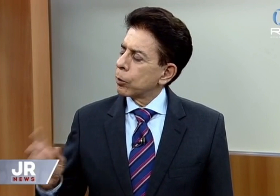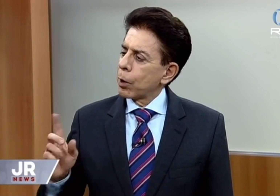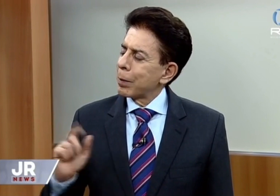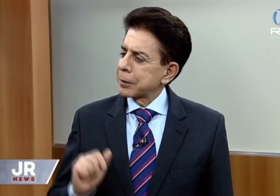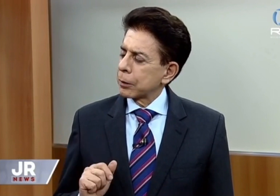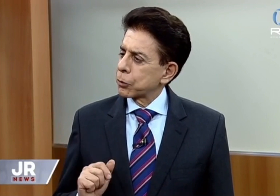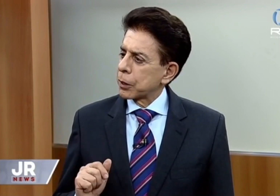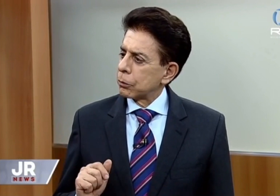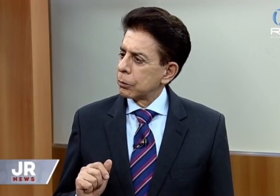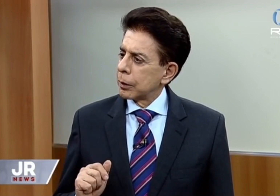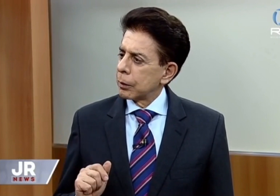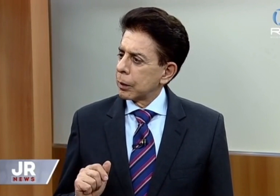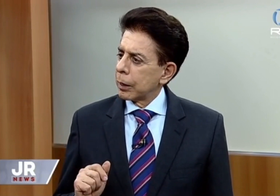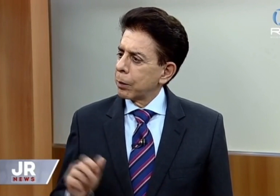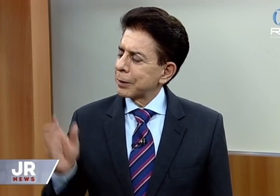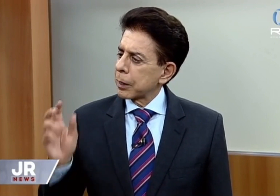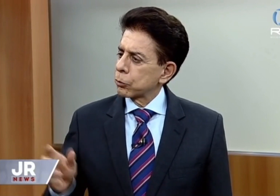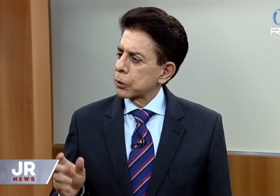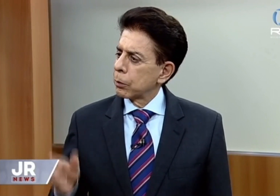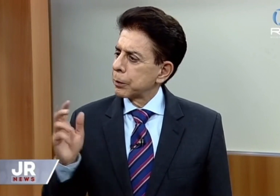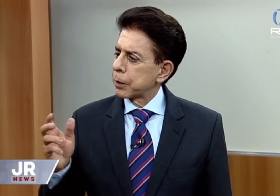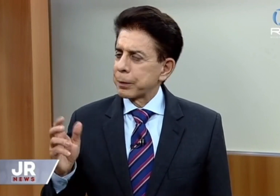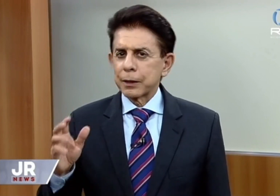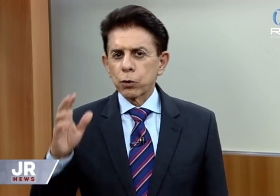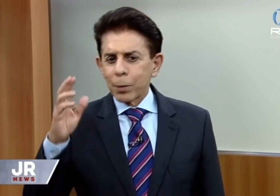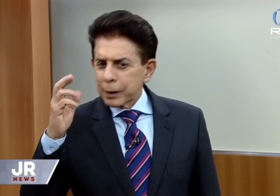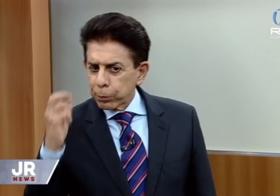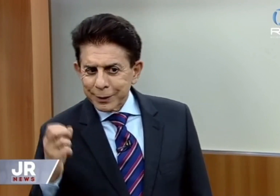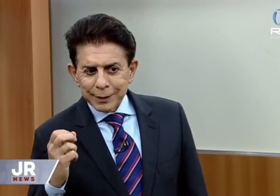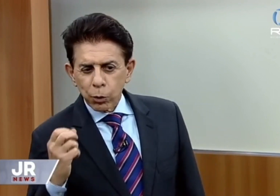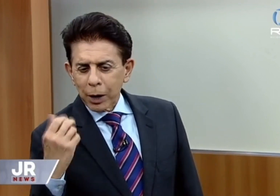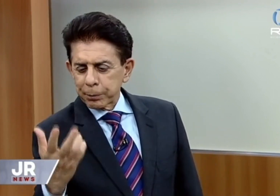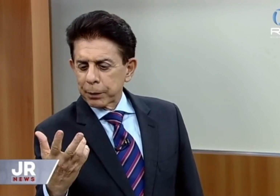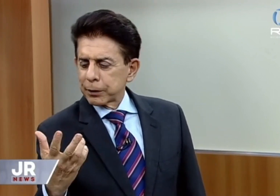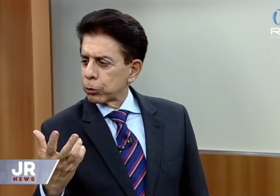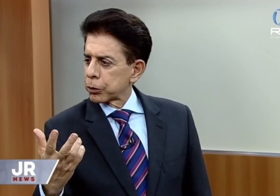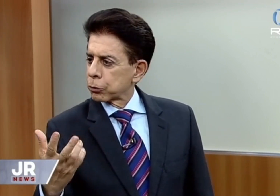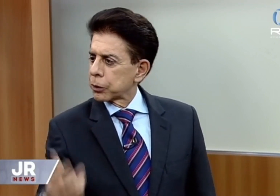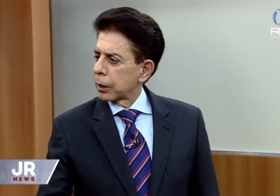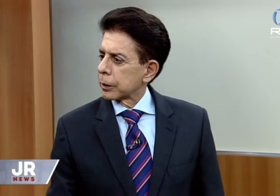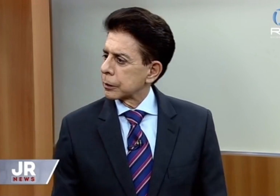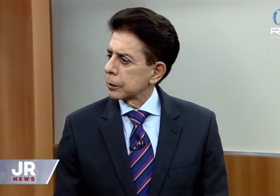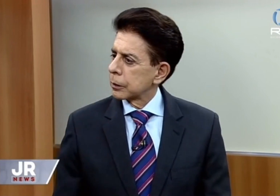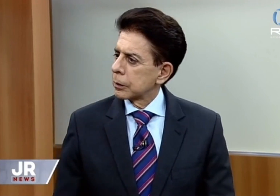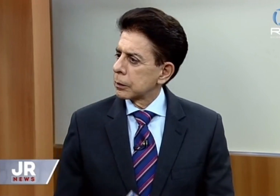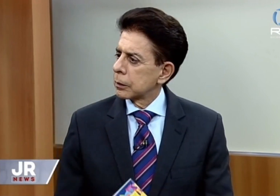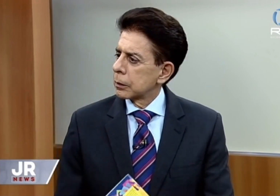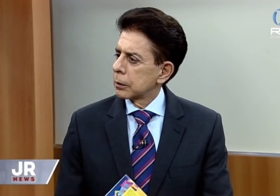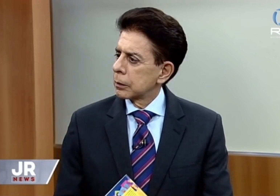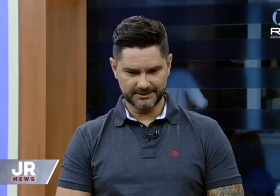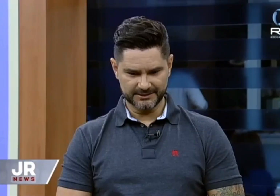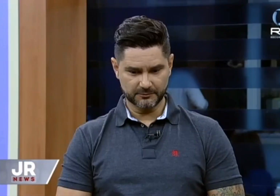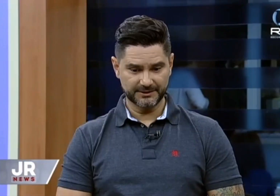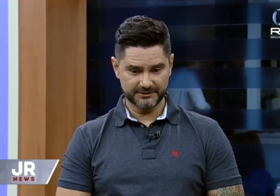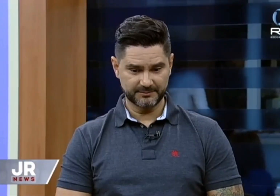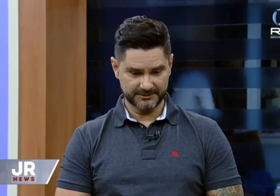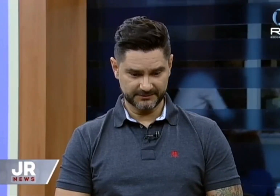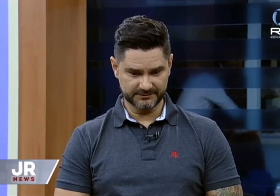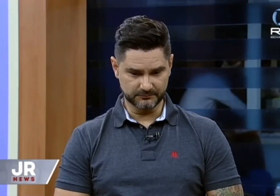Não é uma tradução. É uma tradução ou interpretação? Como é que ele pode ser tão rapidamente mostrando os sinais? Na verdade é uma interpretação.